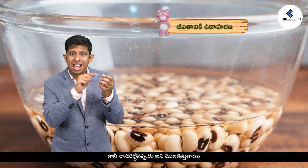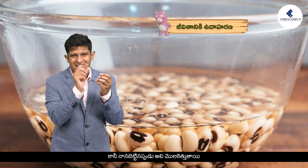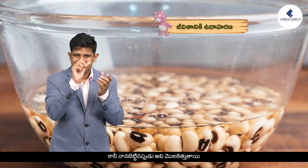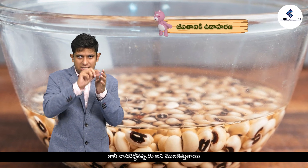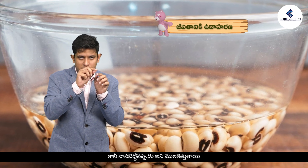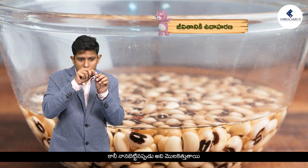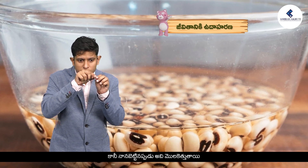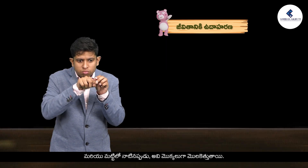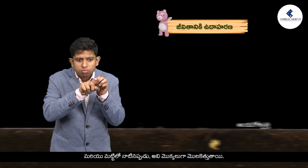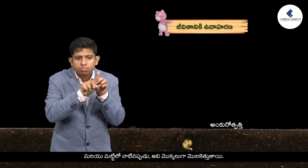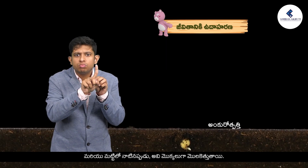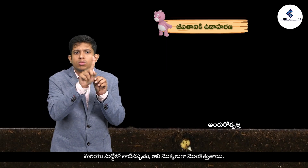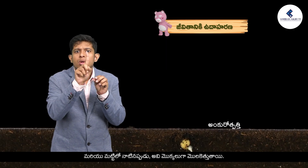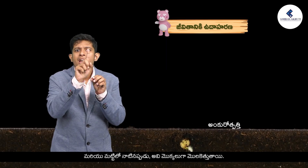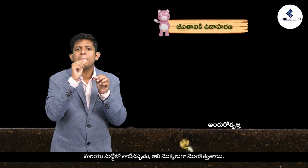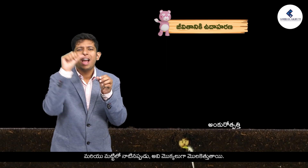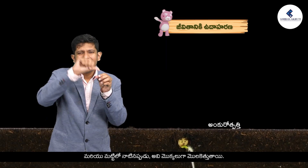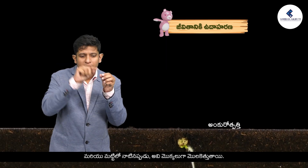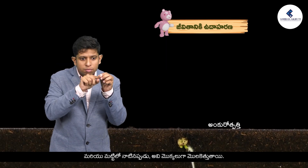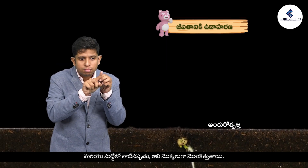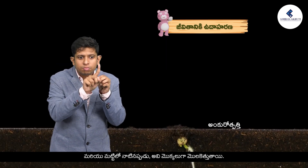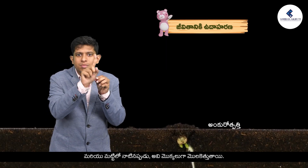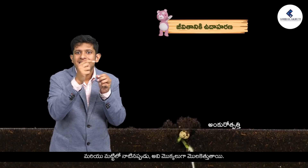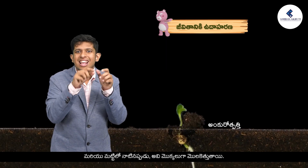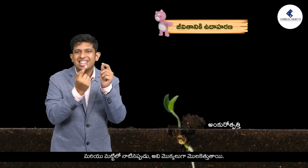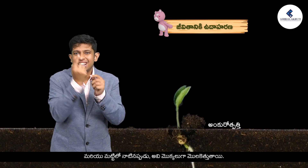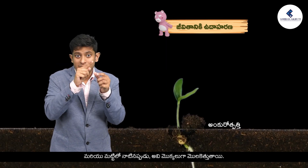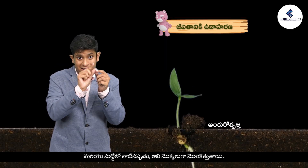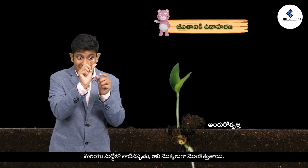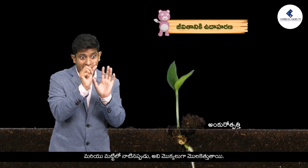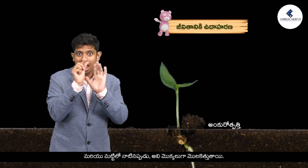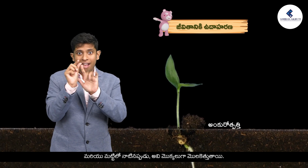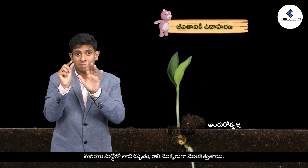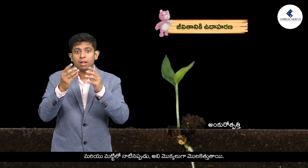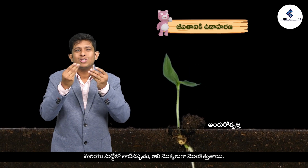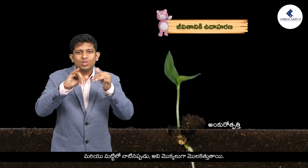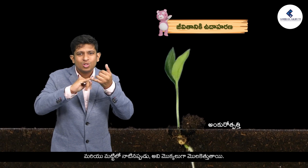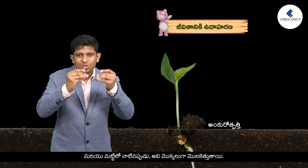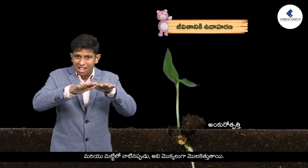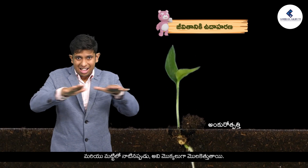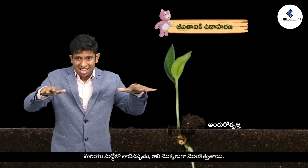అవి మొలకెత్తుతాయి మరియు మట్టిలో నాటినప్పుడు అవి మొక్కలుగా మొలకెత్తుతాయి.